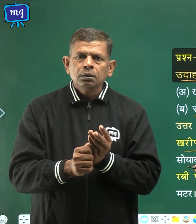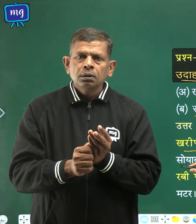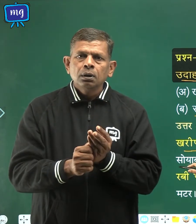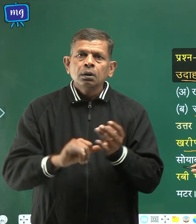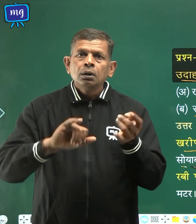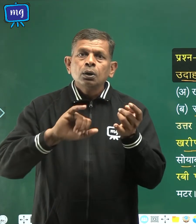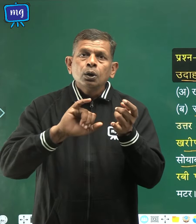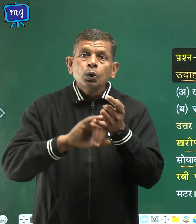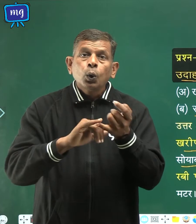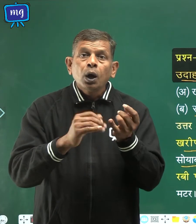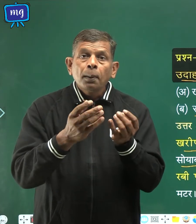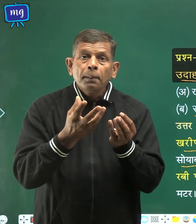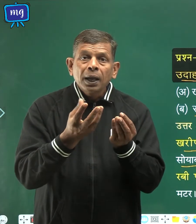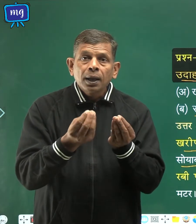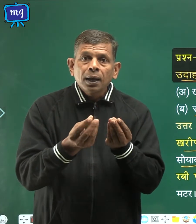सोयाबीन,